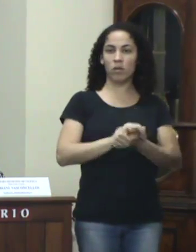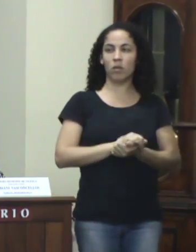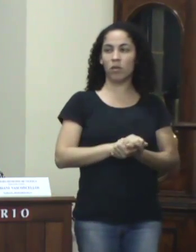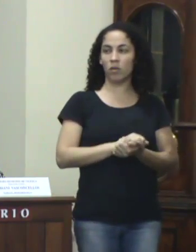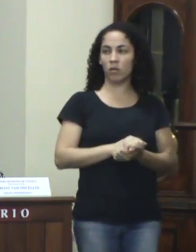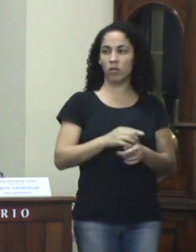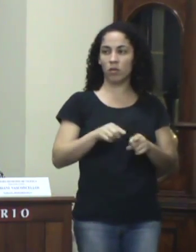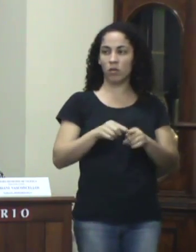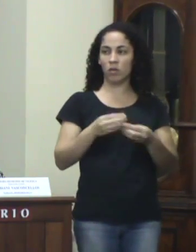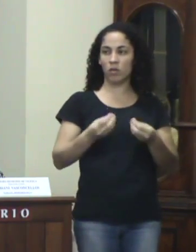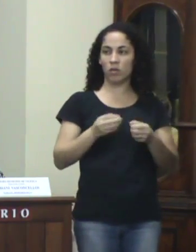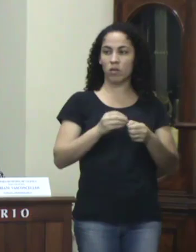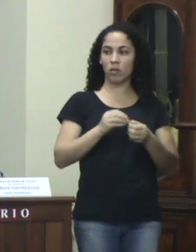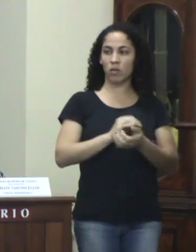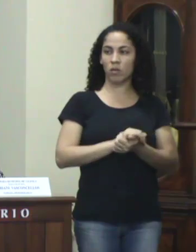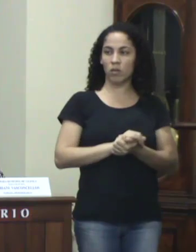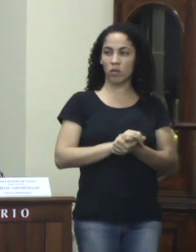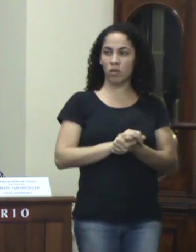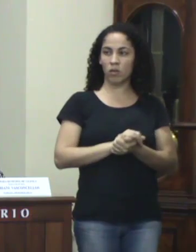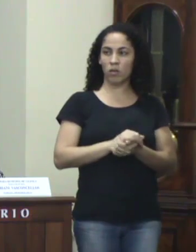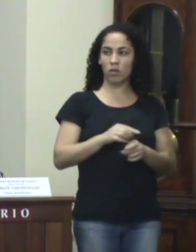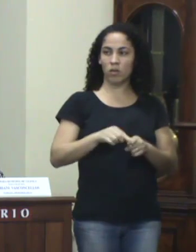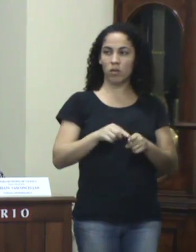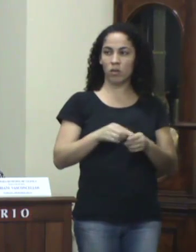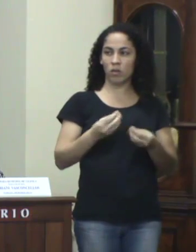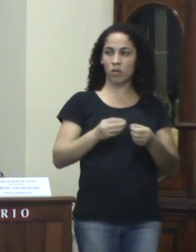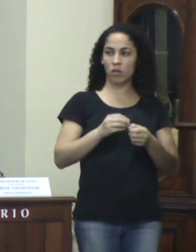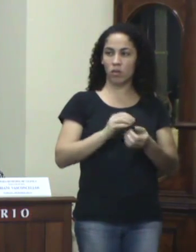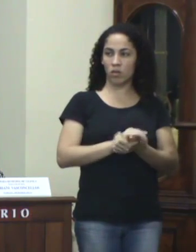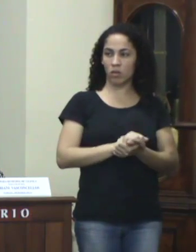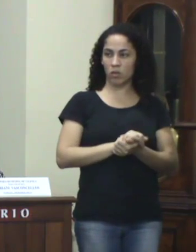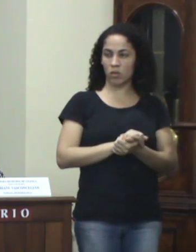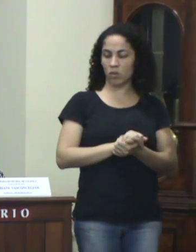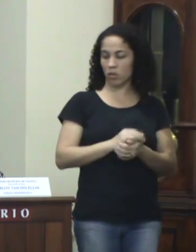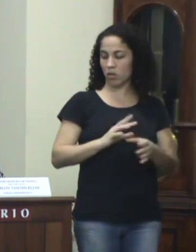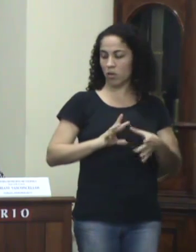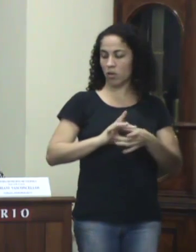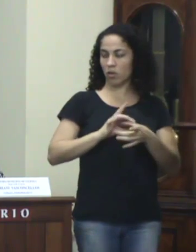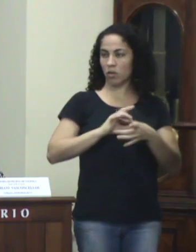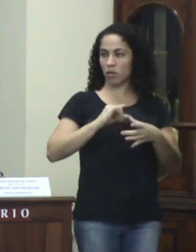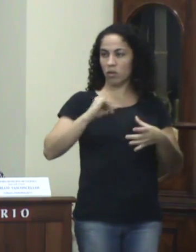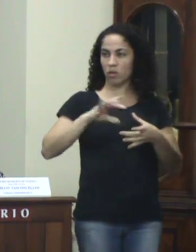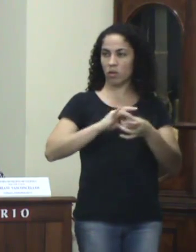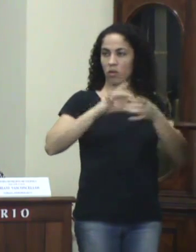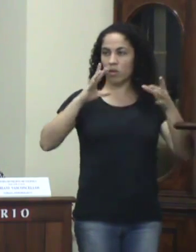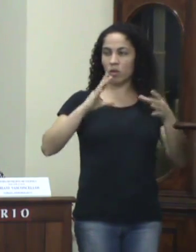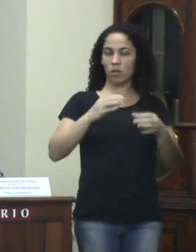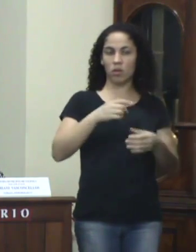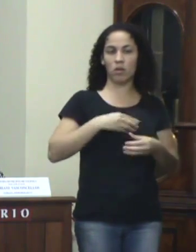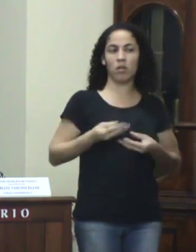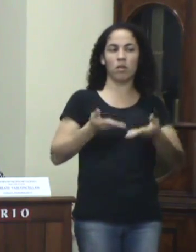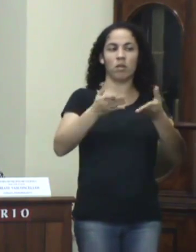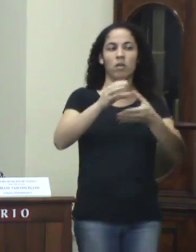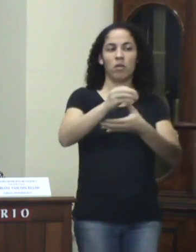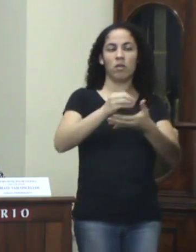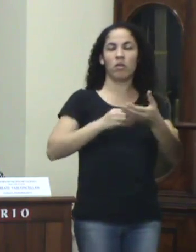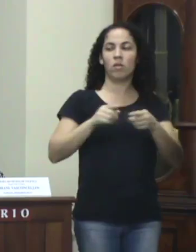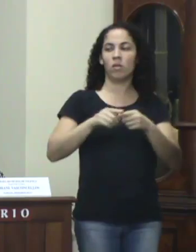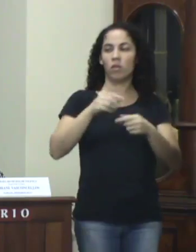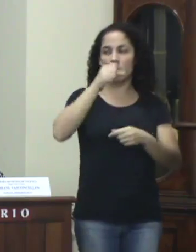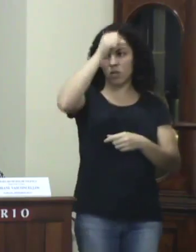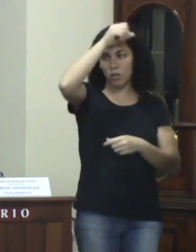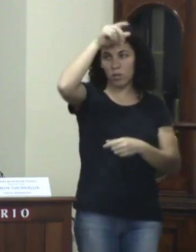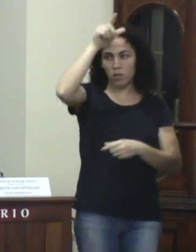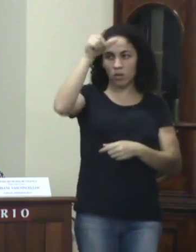que submeta a presente indicação para apreciação do plenário e, se aprovada, que se envie ofício ao senhor Luiz Fernando Furtado